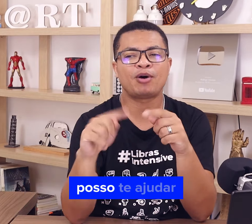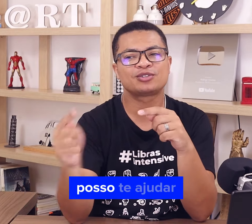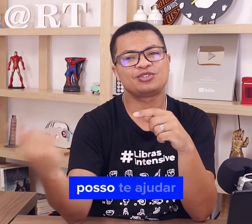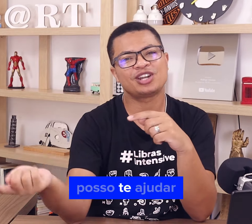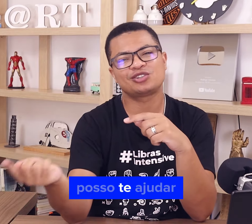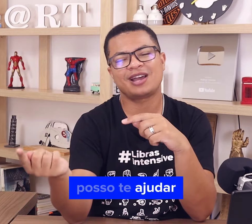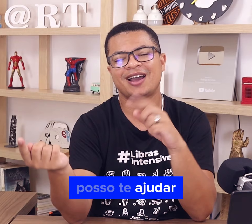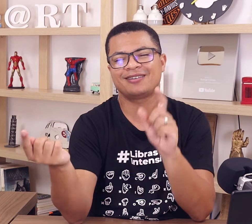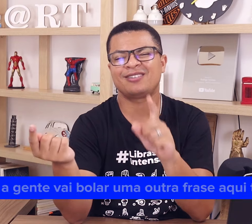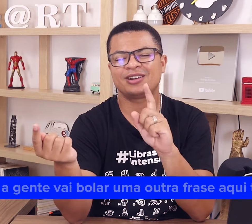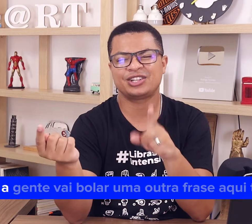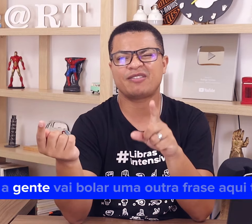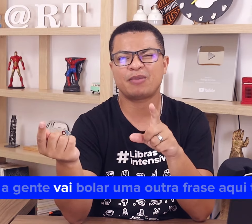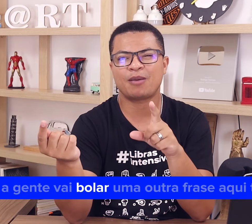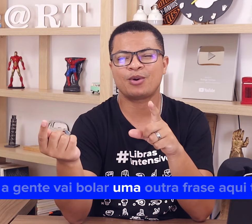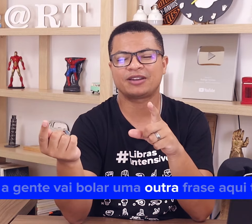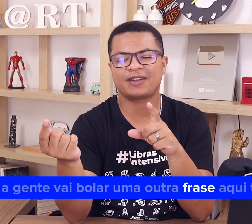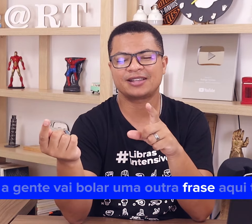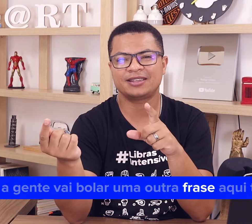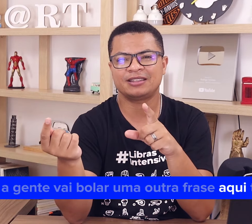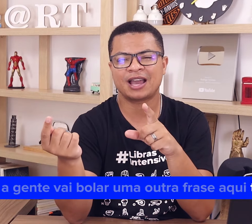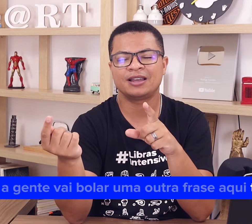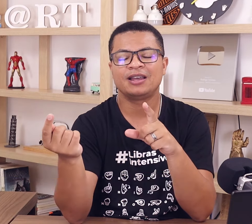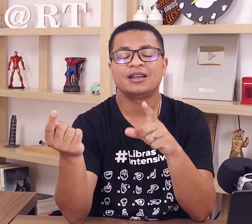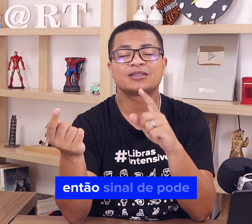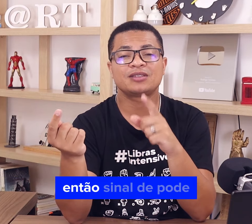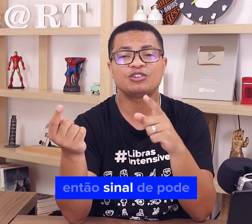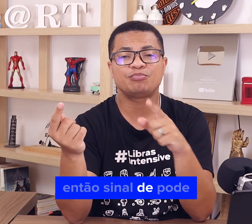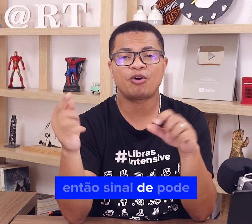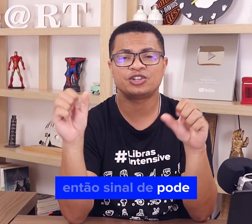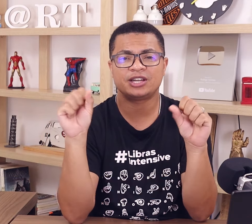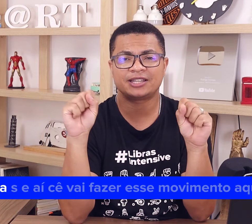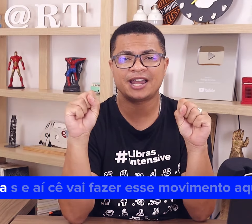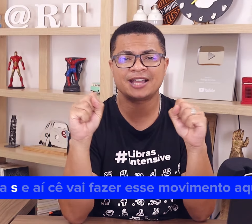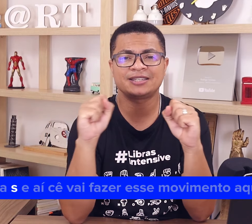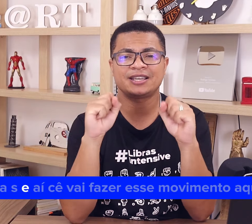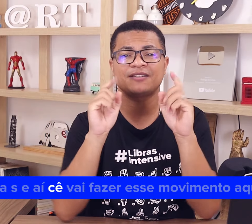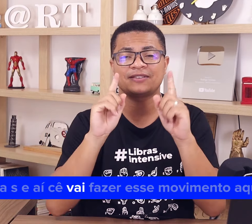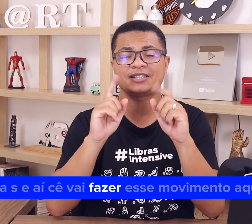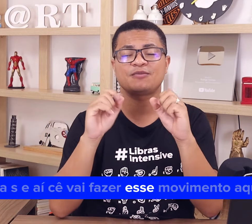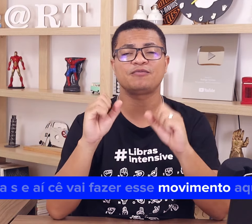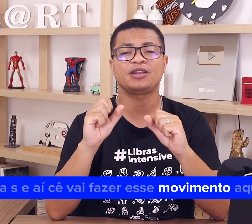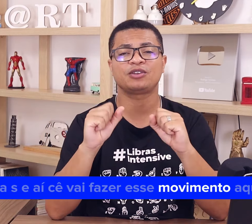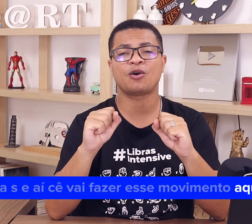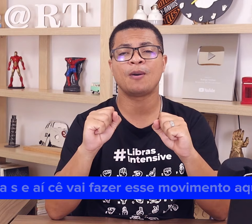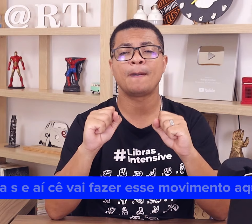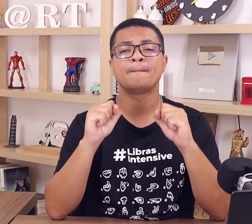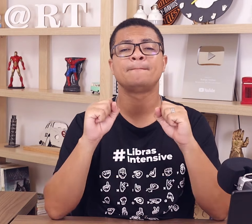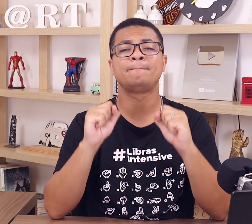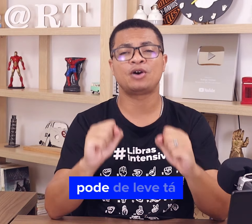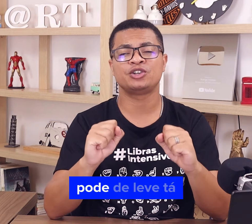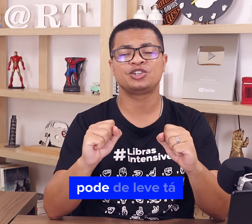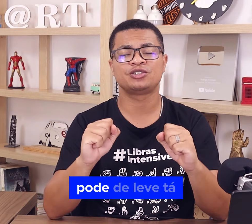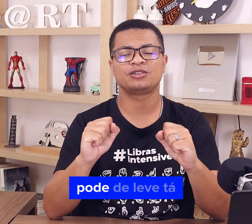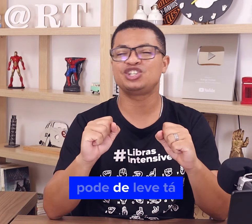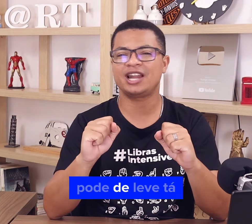posso te ajudar? Ó, a vai bolar uma outra frase aqui, tá? Então, sinal de pode. Letra S. E aí você vai fazer esse movimento aqui, ó. Pode. De